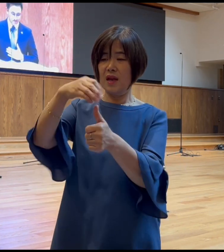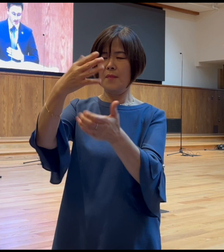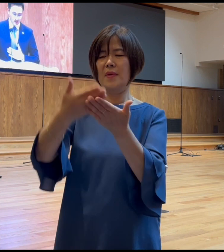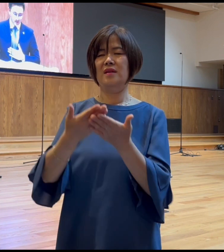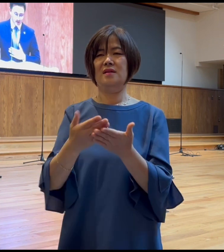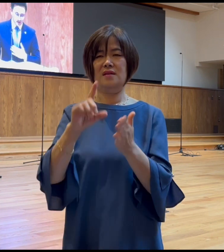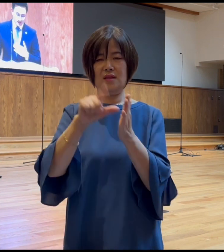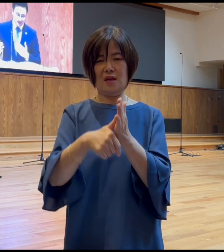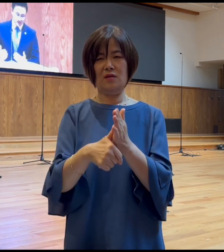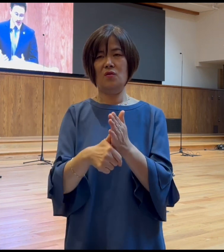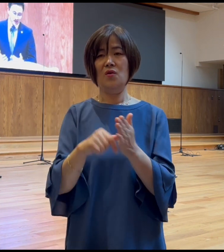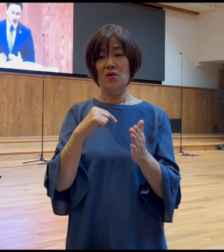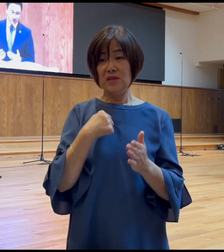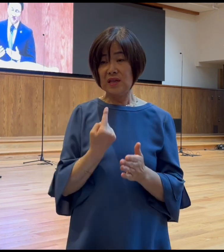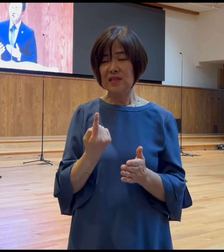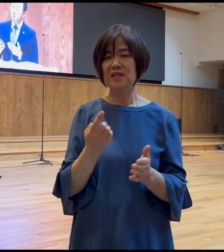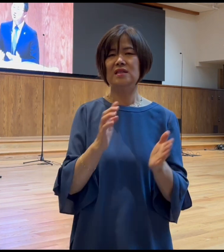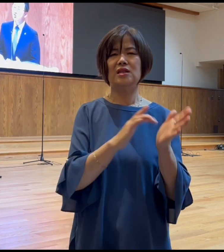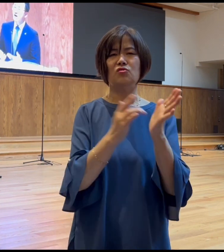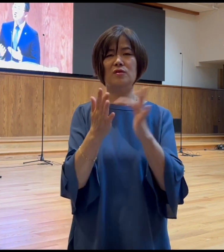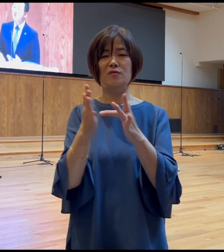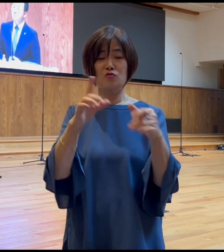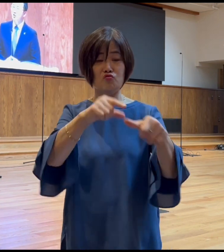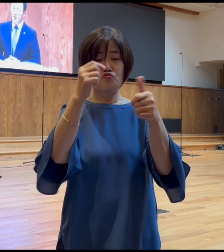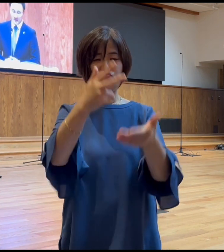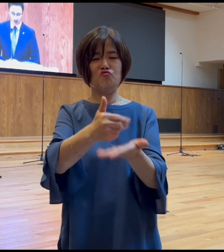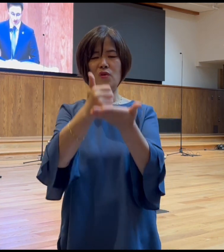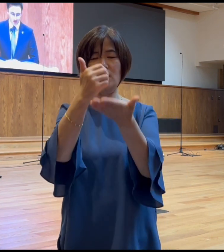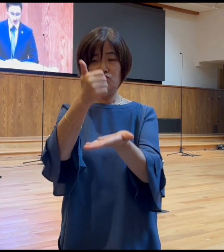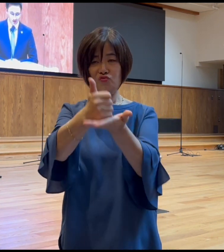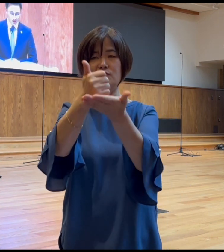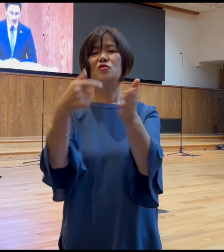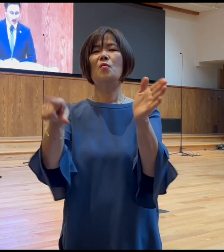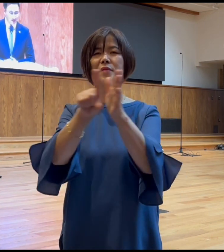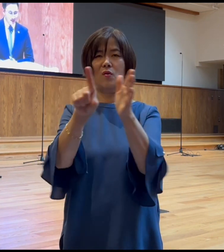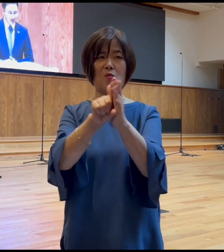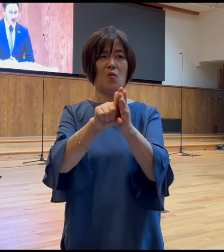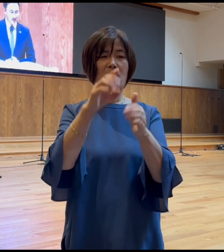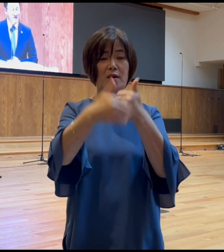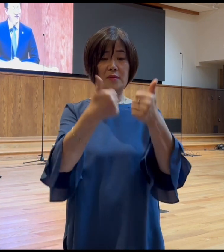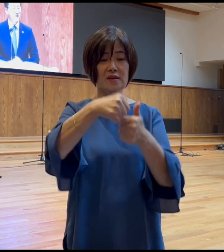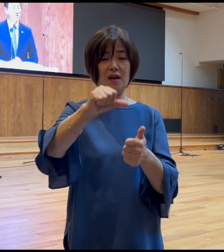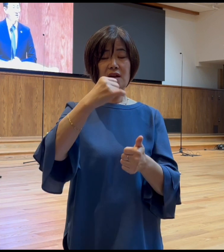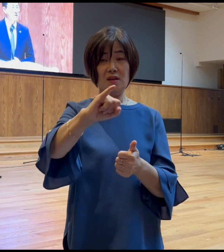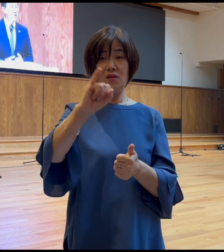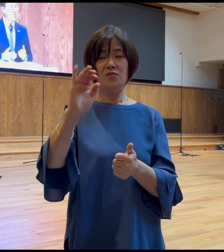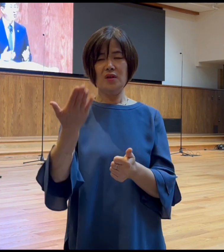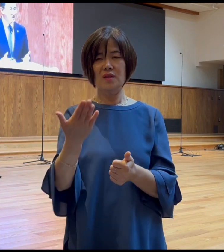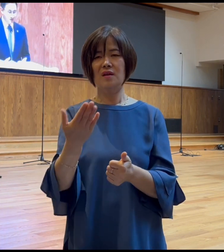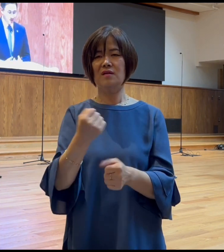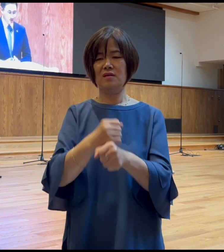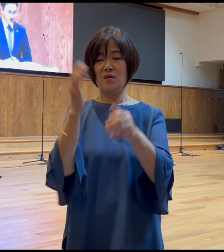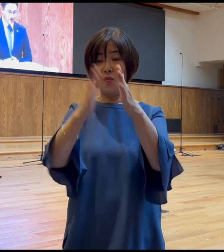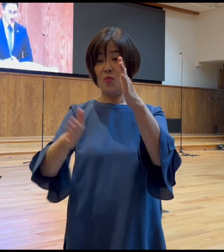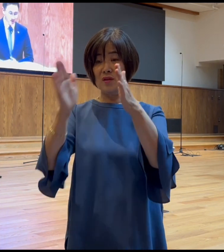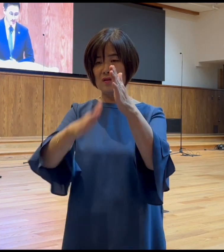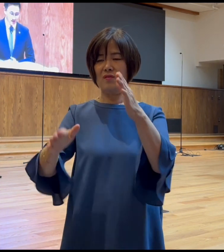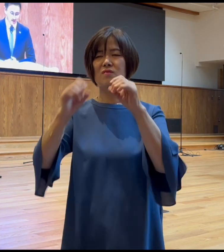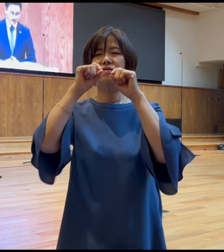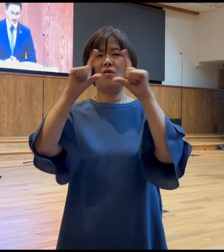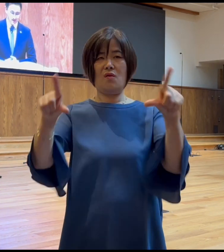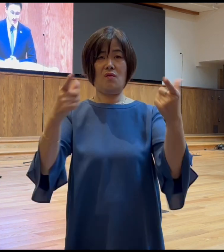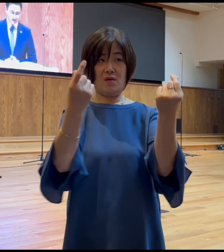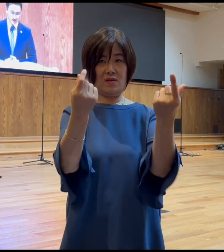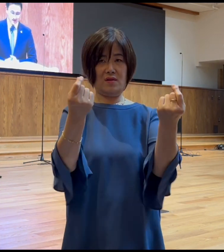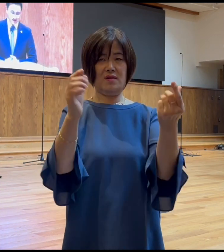때에도 자신이 예수님을 구주와 주님으로 믿고 하나님의 자녀가 된다라는 것을 공식적으로 선언합니다.